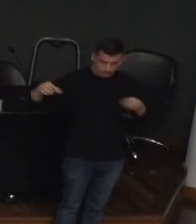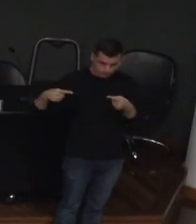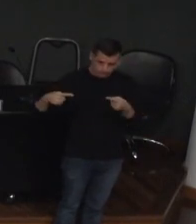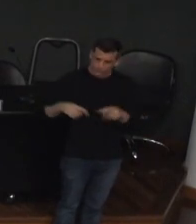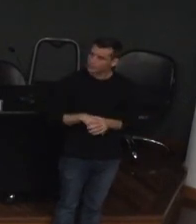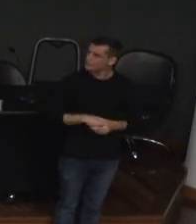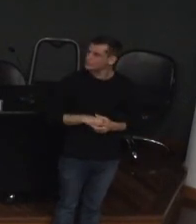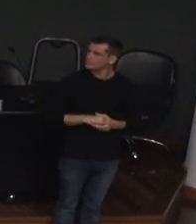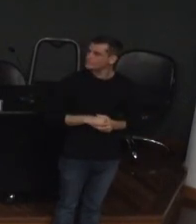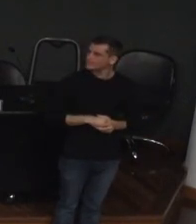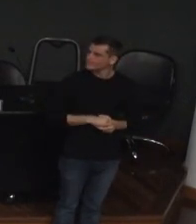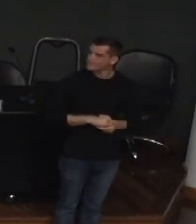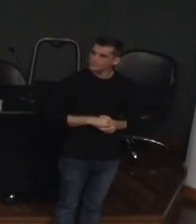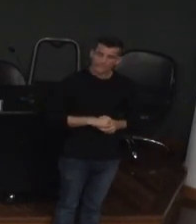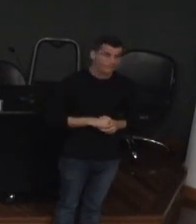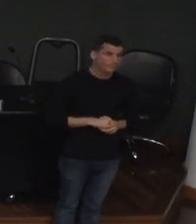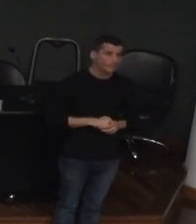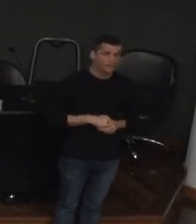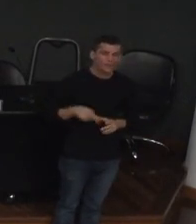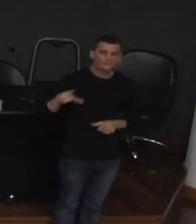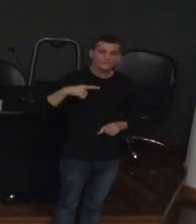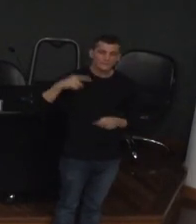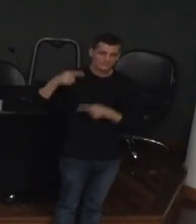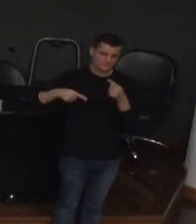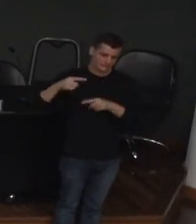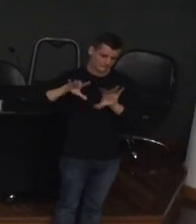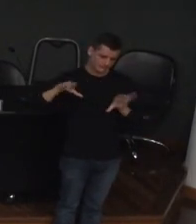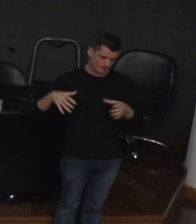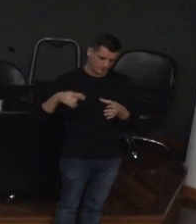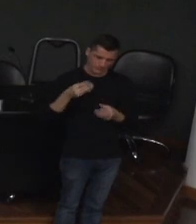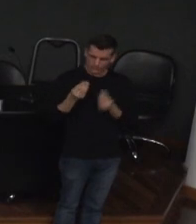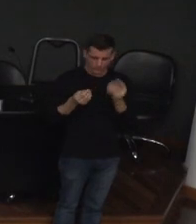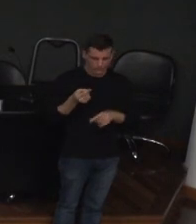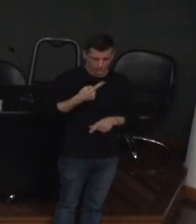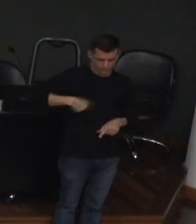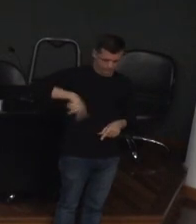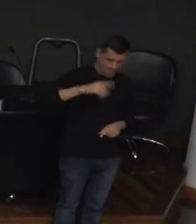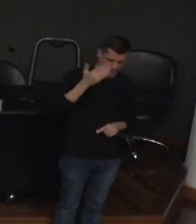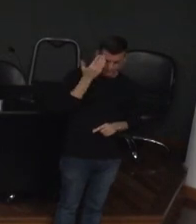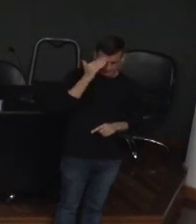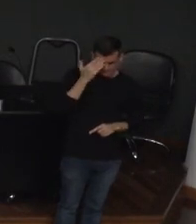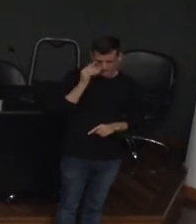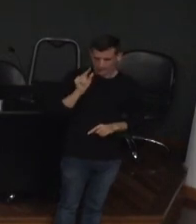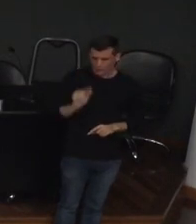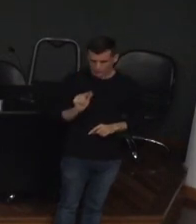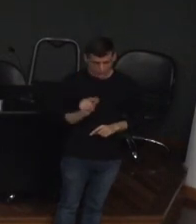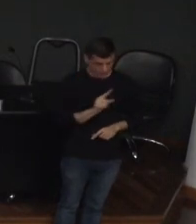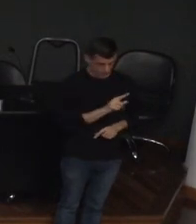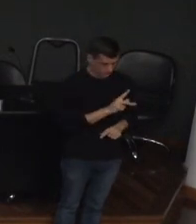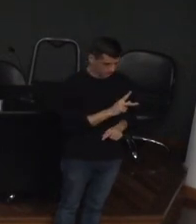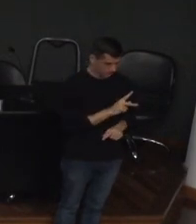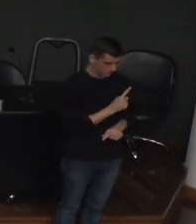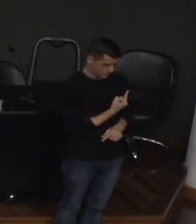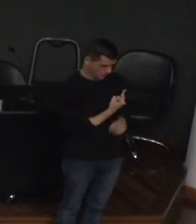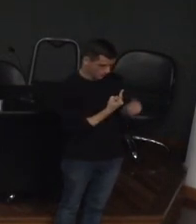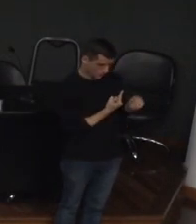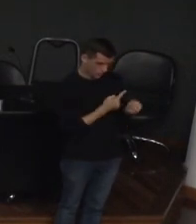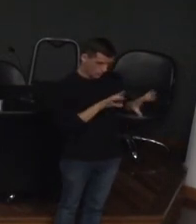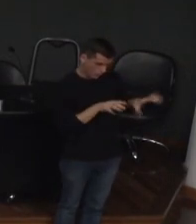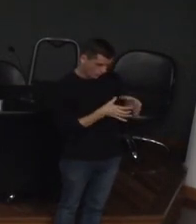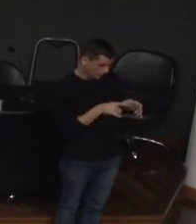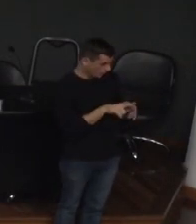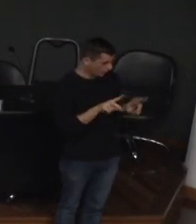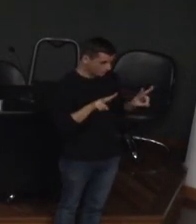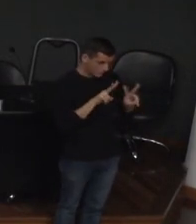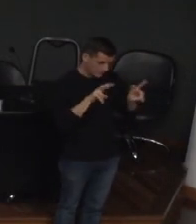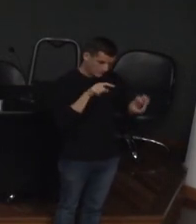para... para a gente entender o seguinte, qual que é o processo? Eles colocaram ali P1, né? O que o grupo falou é o seguinte, ó, a gente tem um